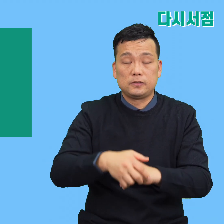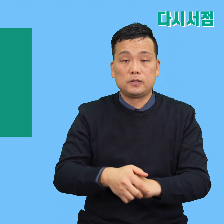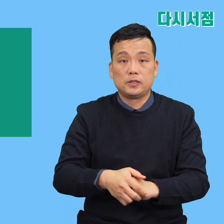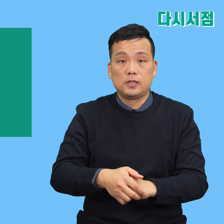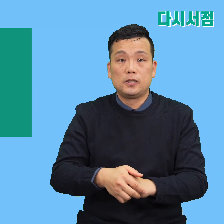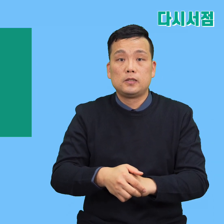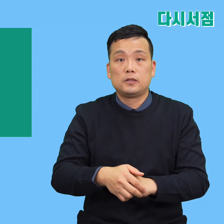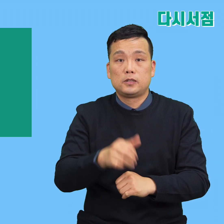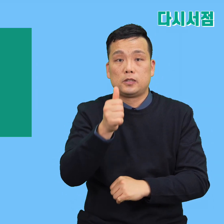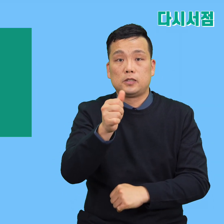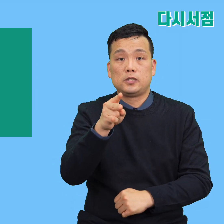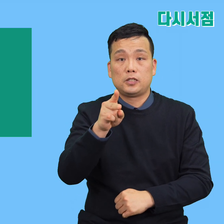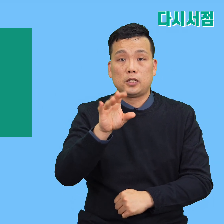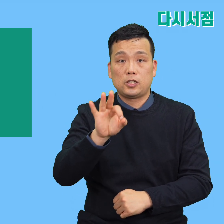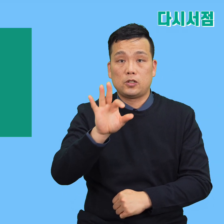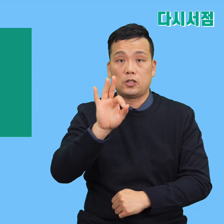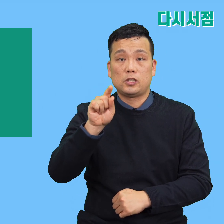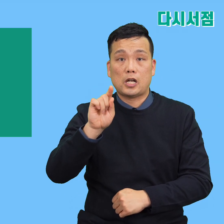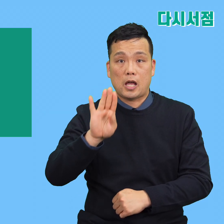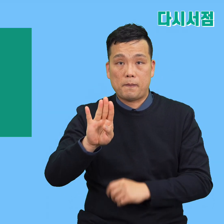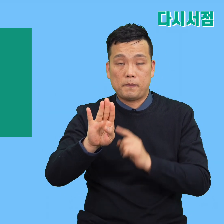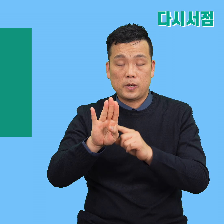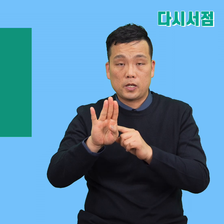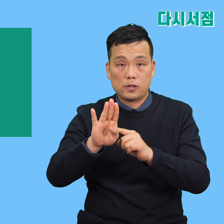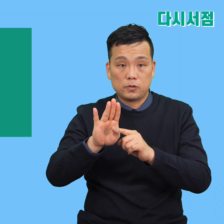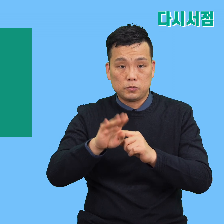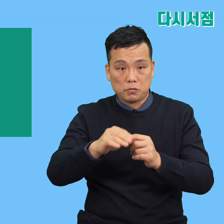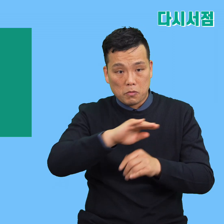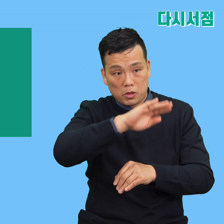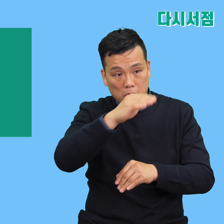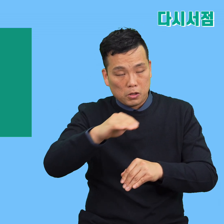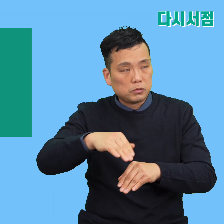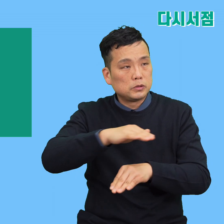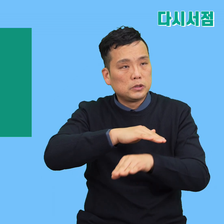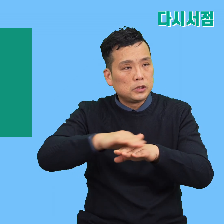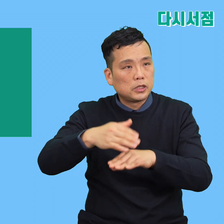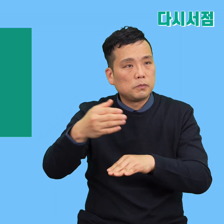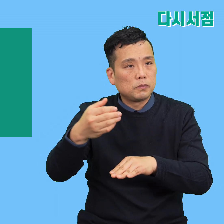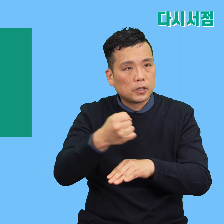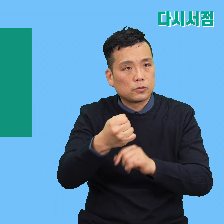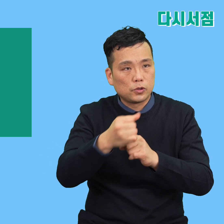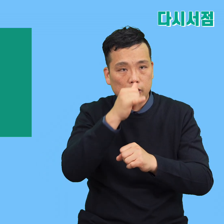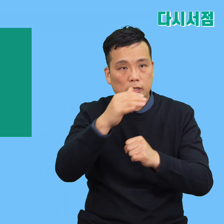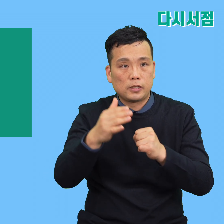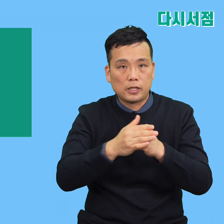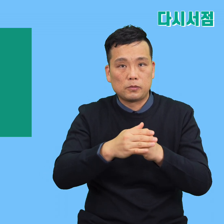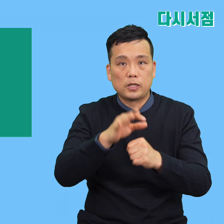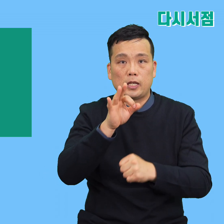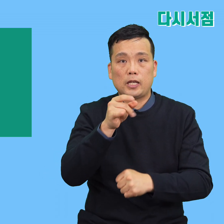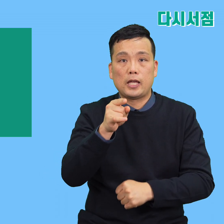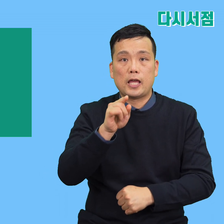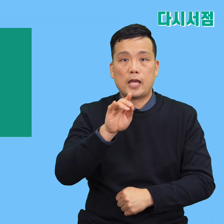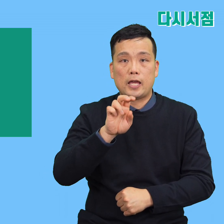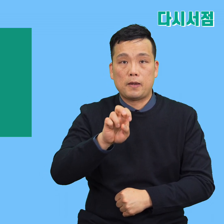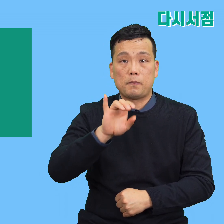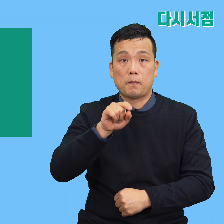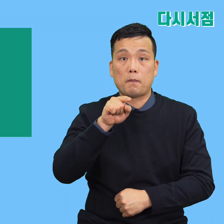하는데요. 볼록하거나 움푹 파진 촉감으로 엠보 가공이라 부르기도 합니다.